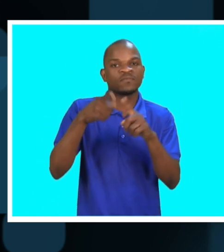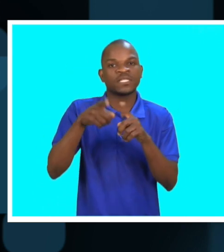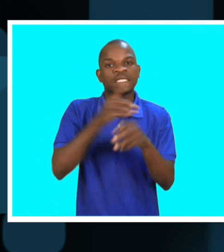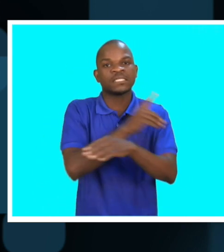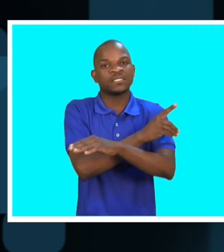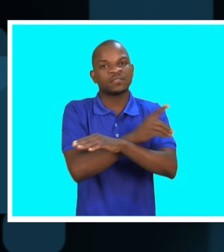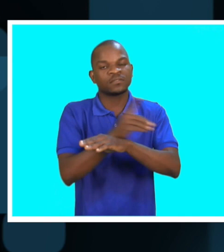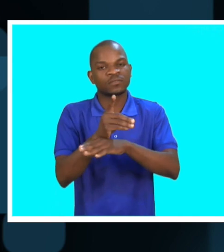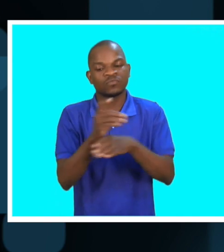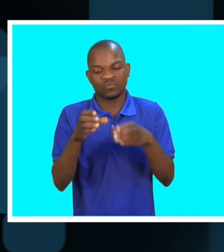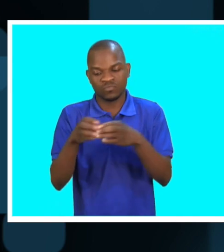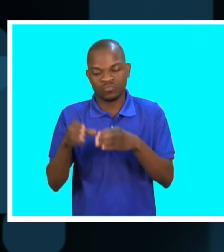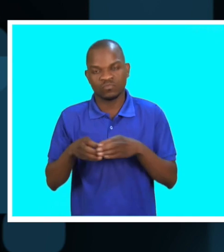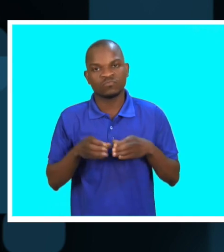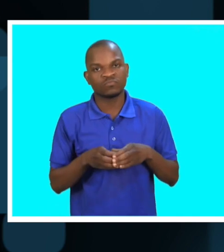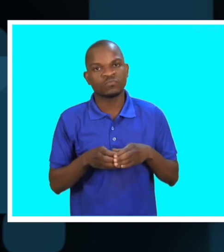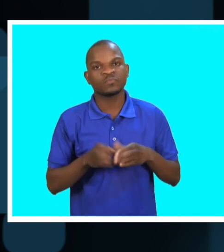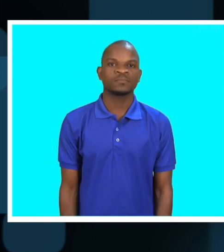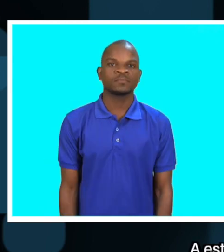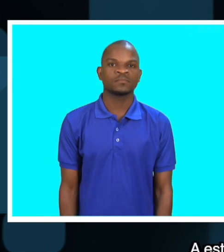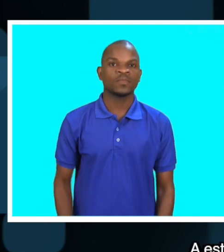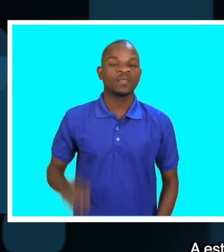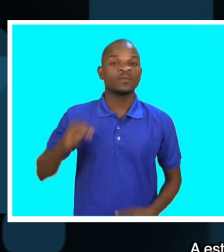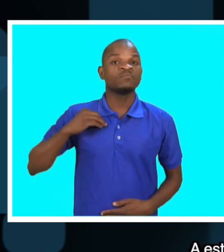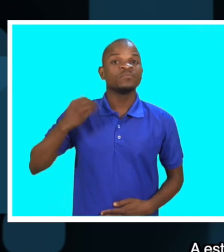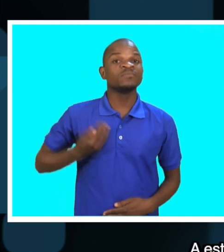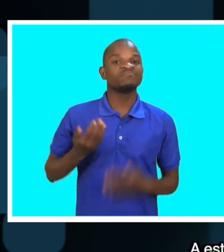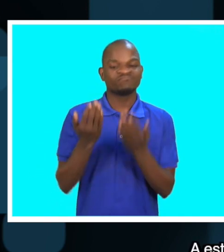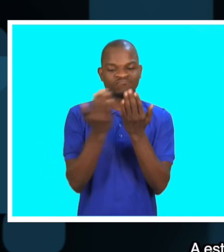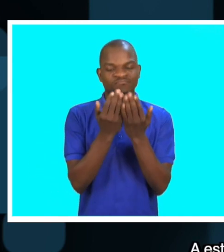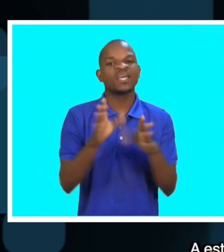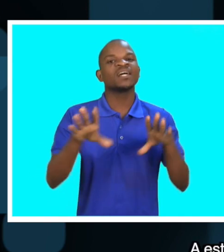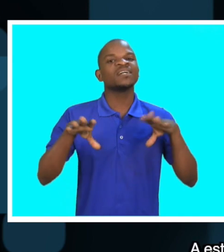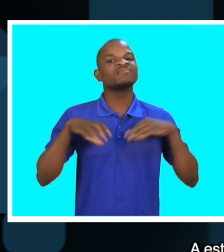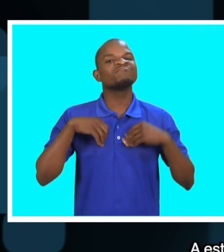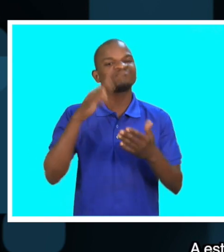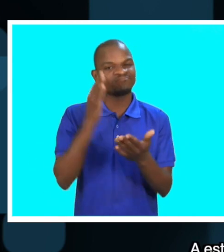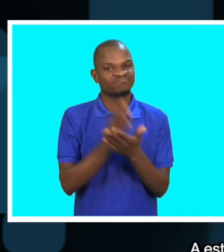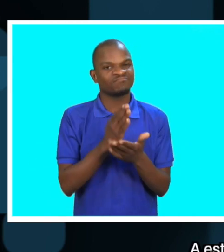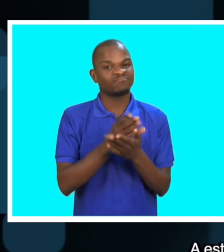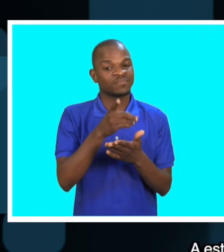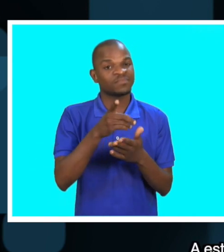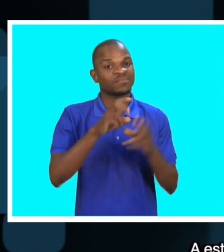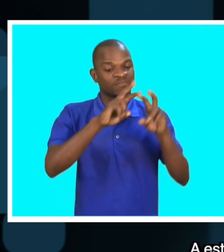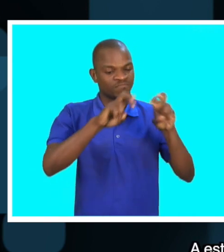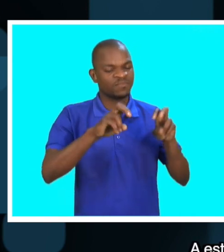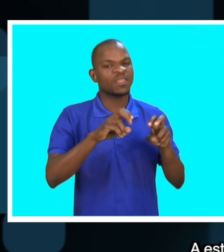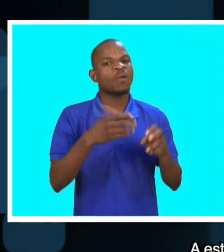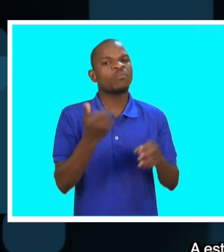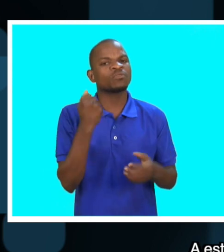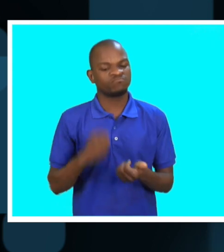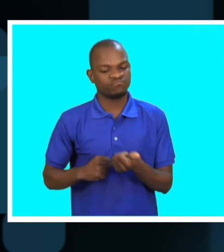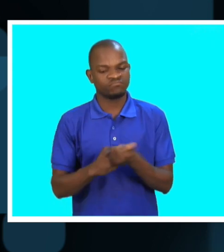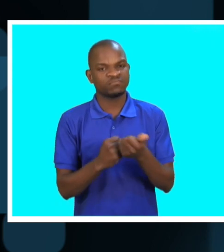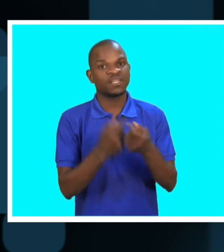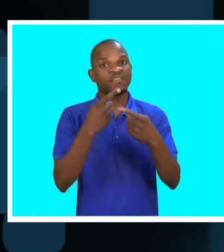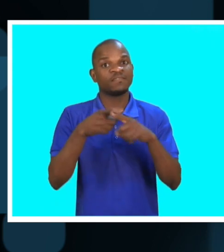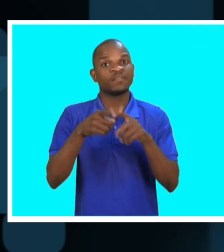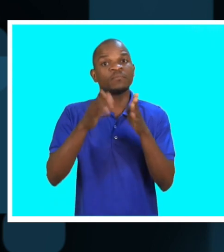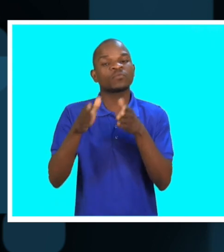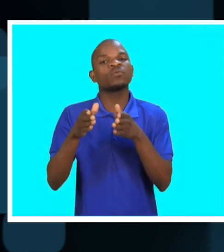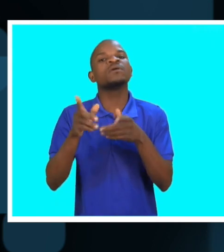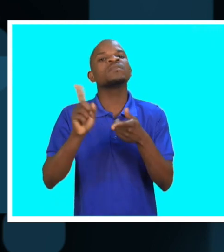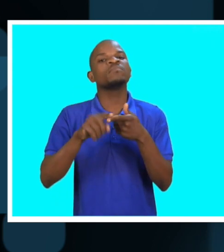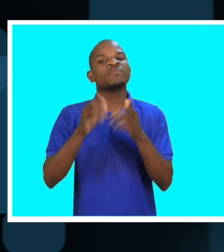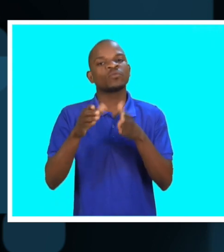do próprio núcleo, ou seja, do próprio centro. A estudante acredita que o seu trabalho vai encorajar mais pessoas, sobretudo